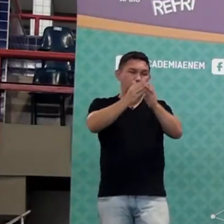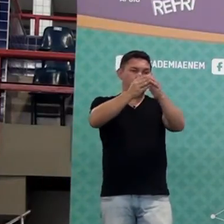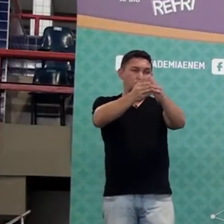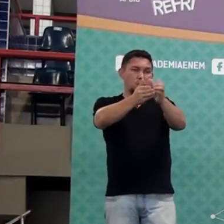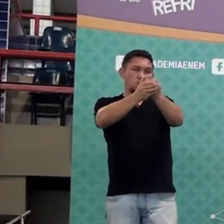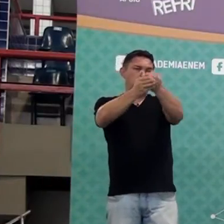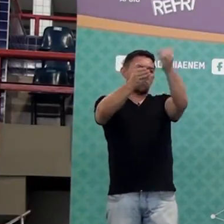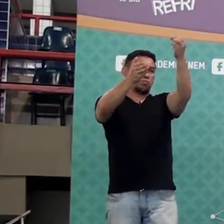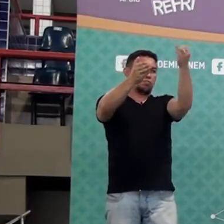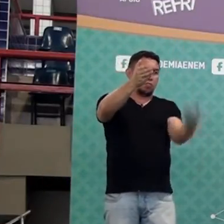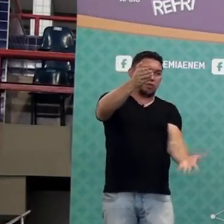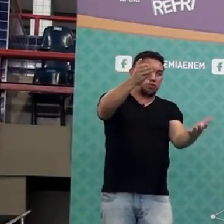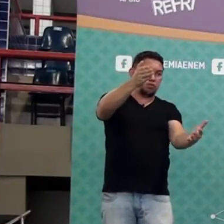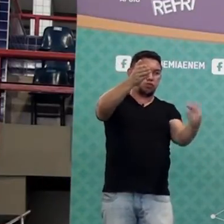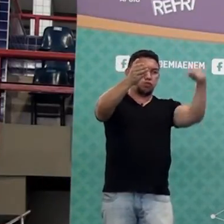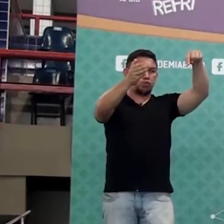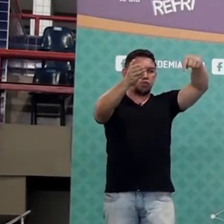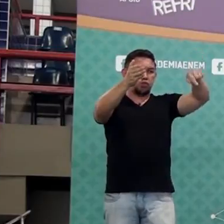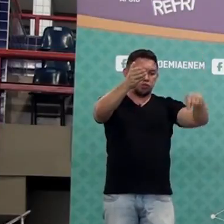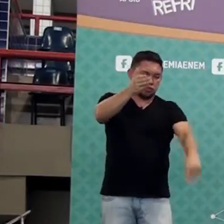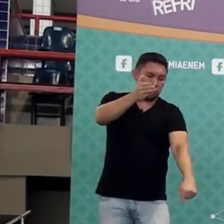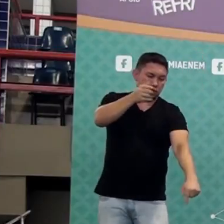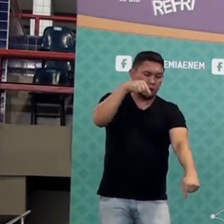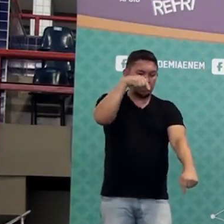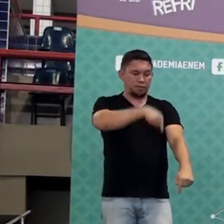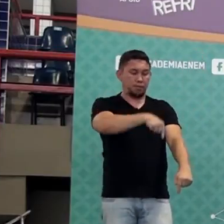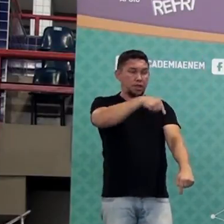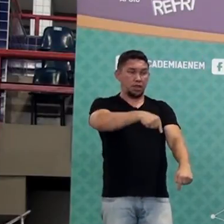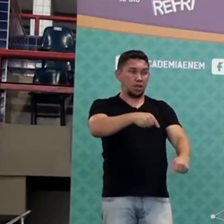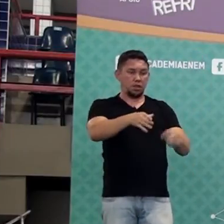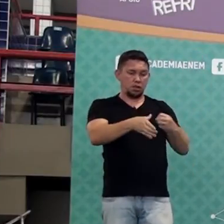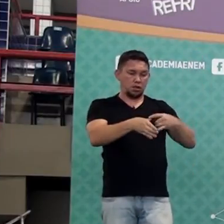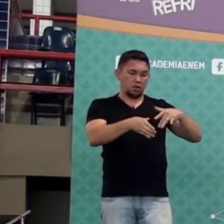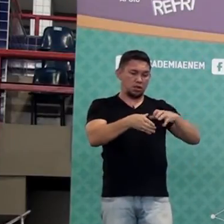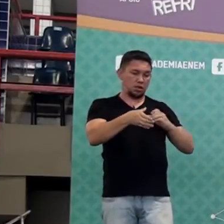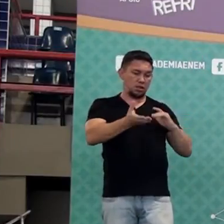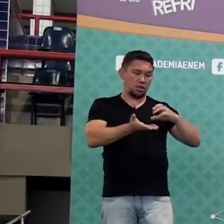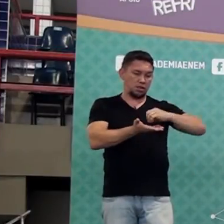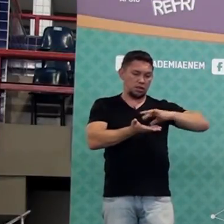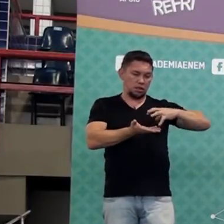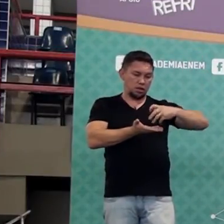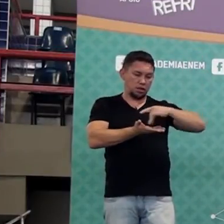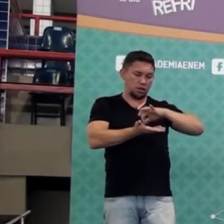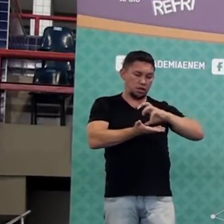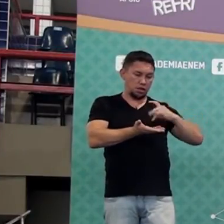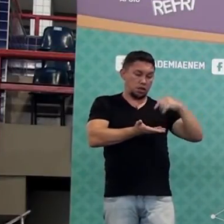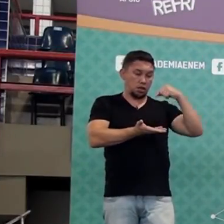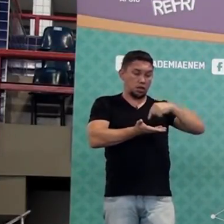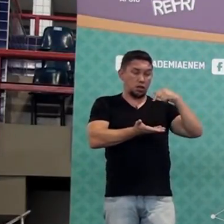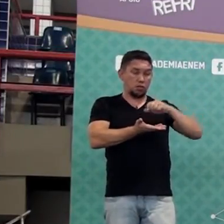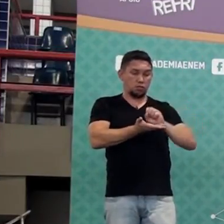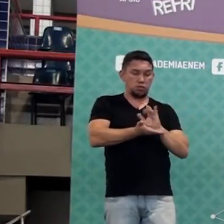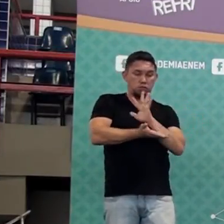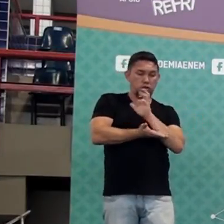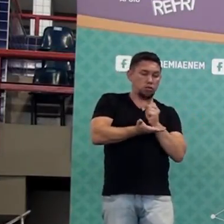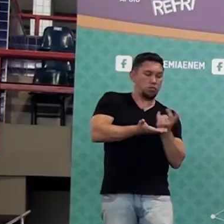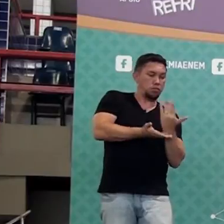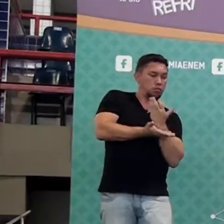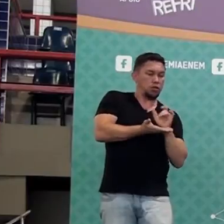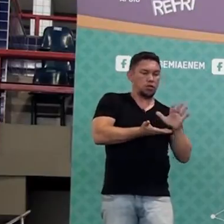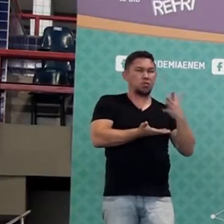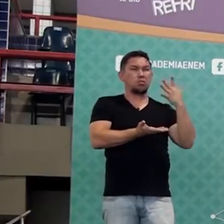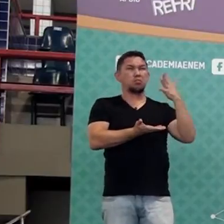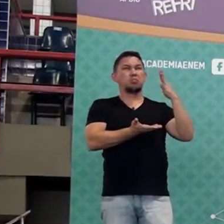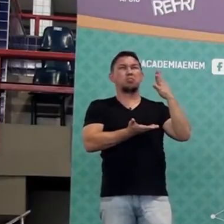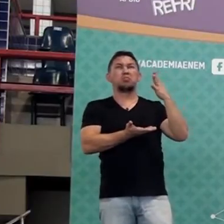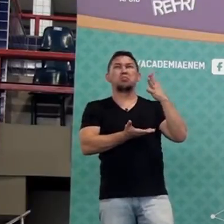Esses materiais, esse lixo radioativo, esses resíduos nucleares, eles só vão deixar de emitir radiações mais ou